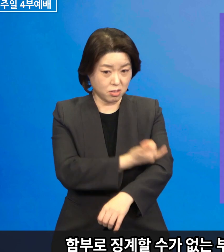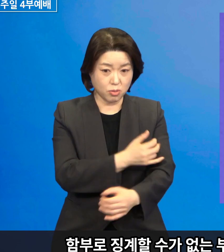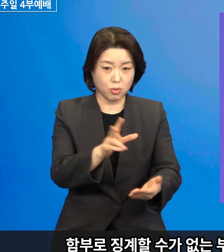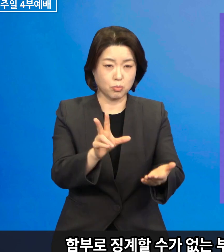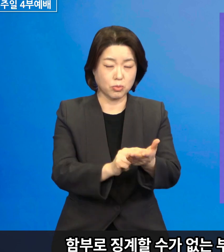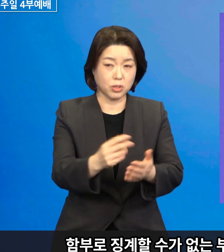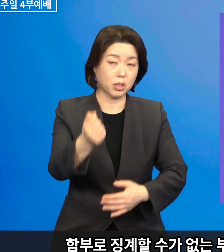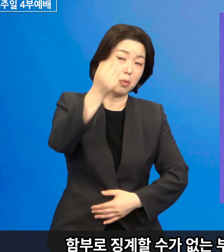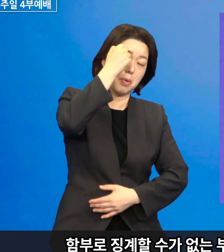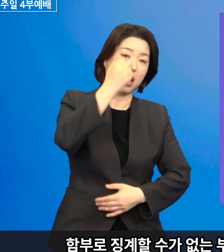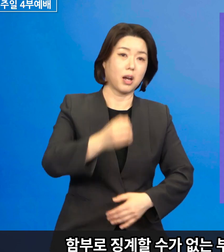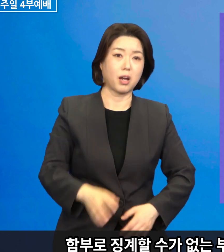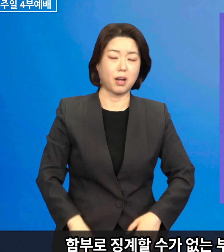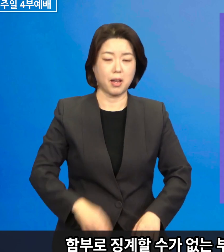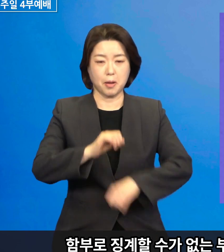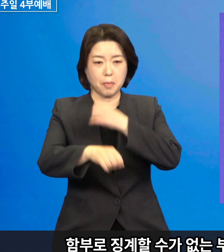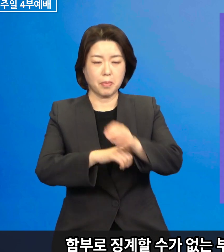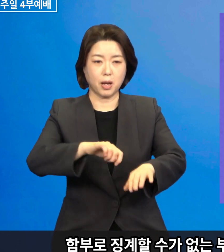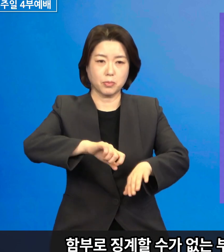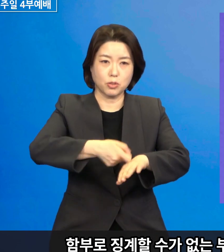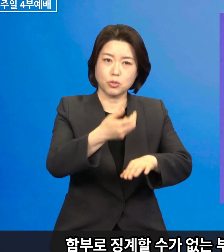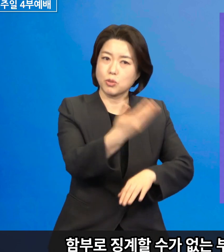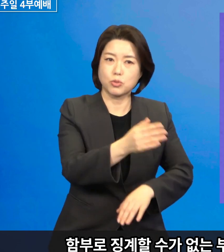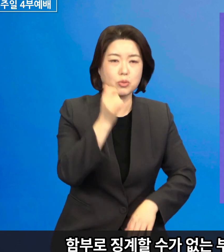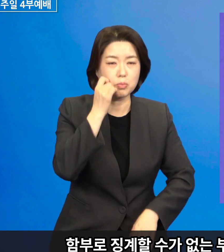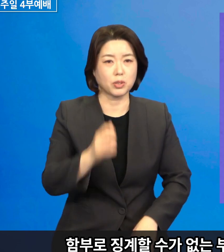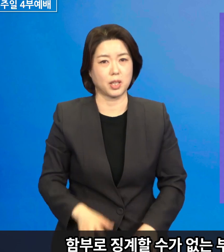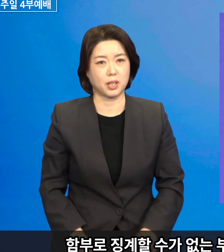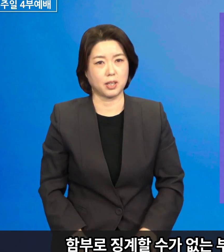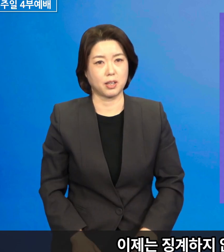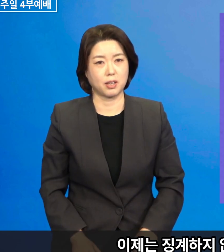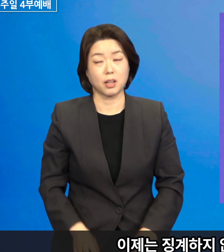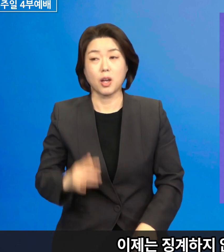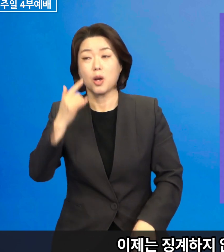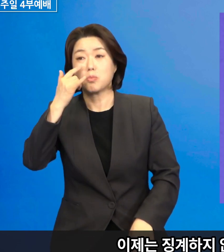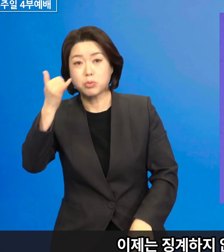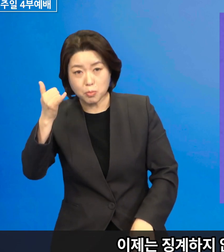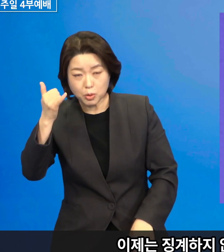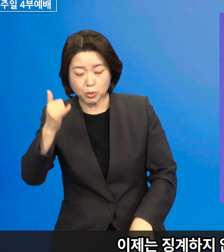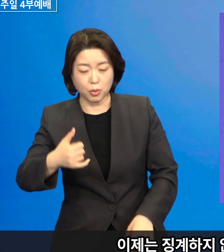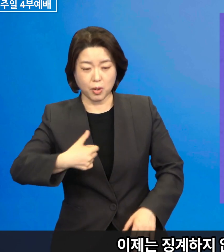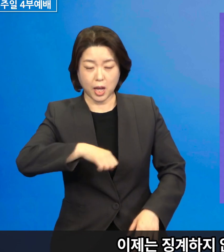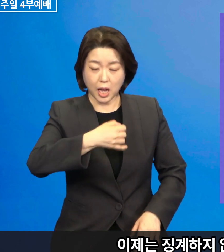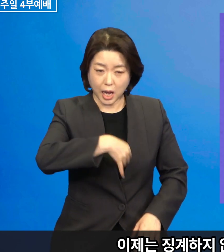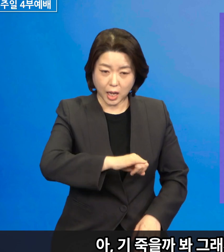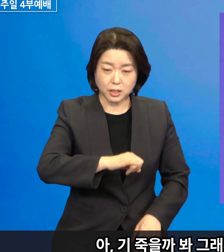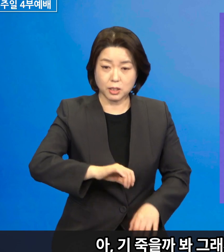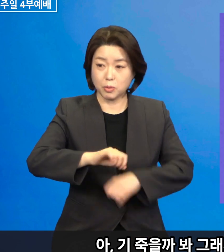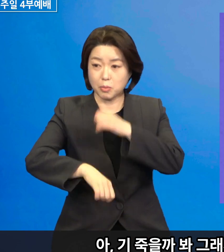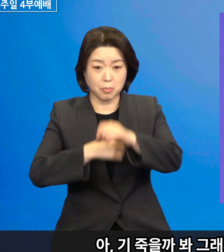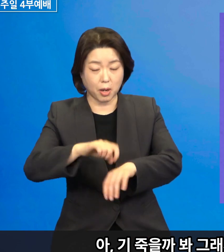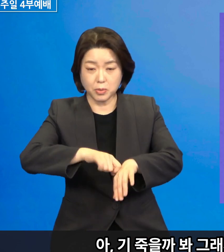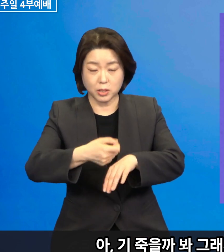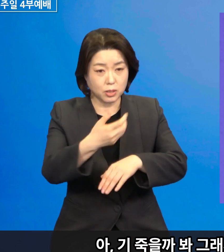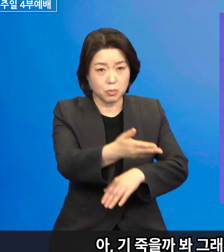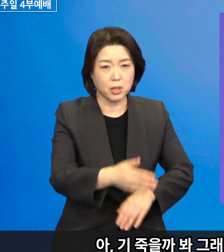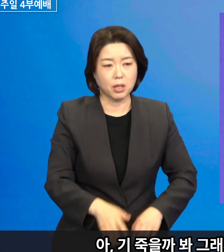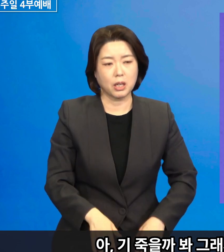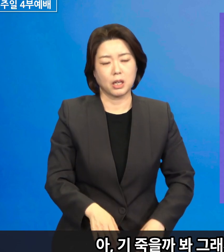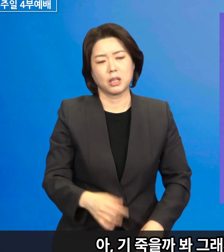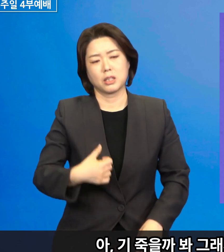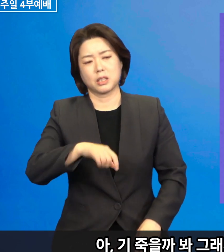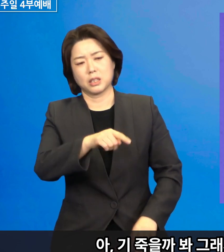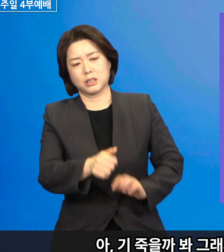당하니까 함부로 징계할 수가 없는, 부모조차도 자녀들에게 함부로 이제는 징계하지 않는 부모님도 있어요. 기죽을까 봐.